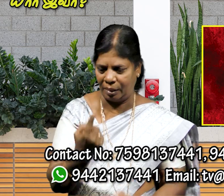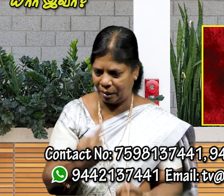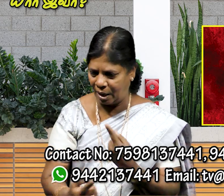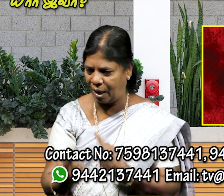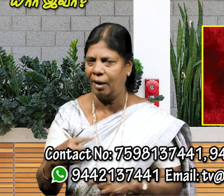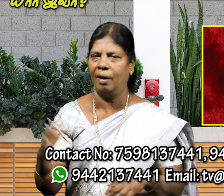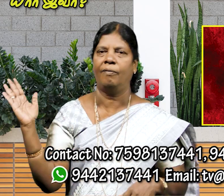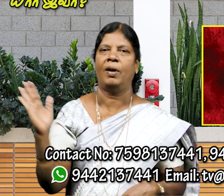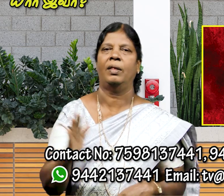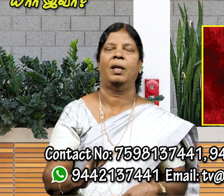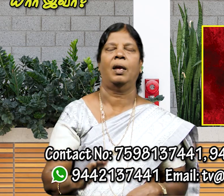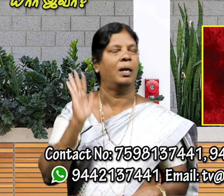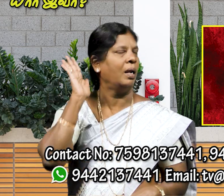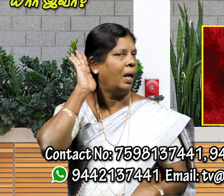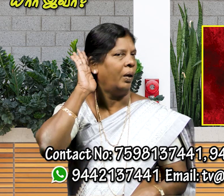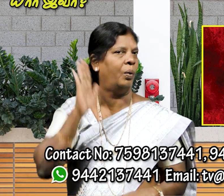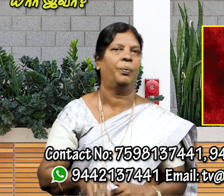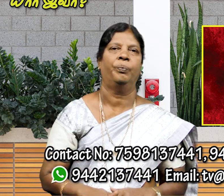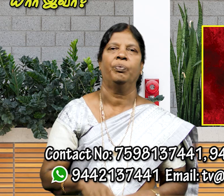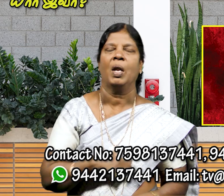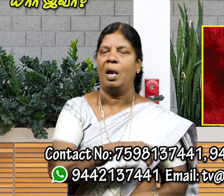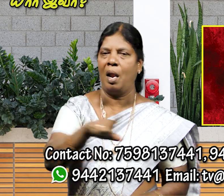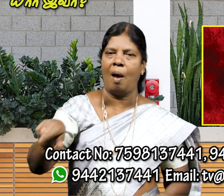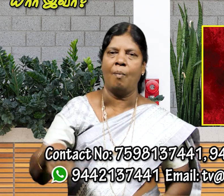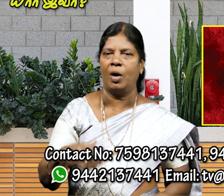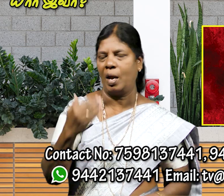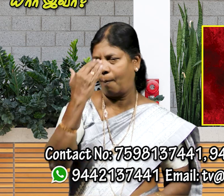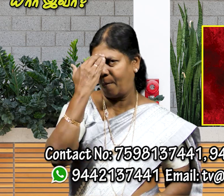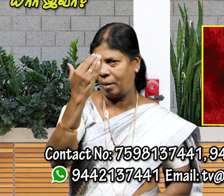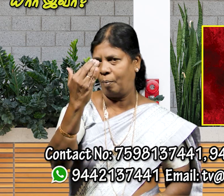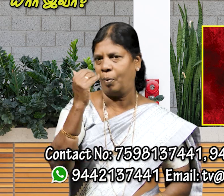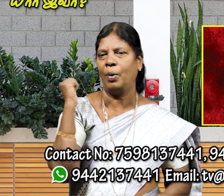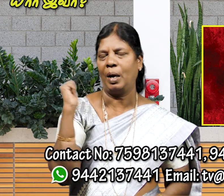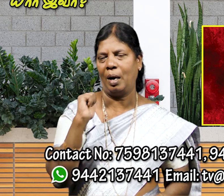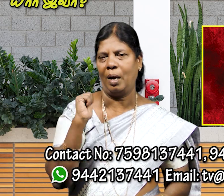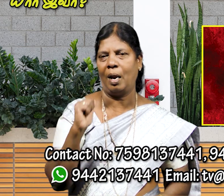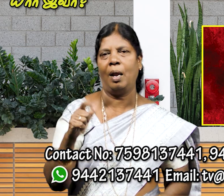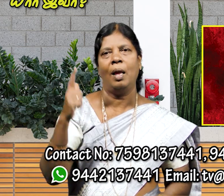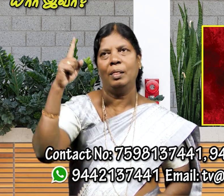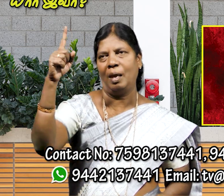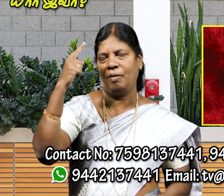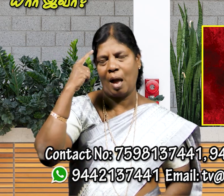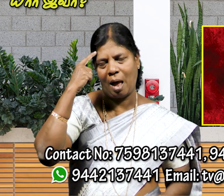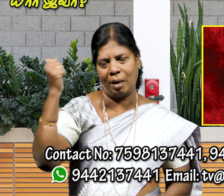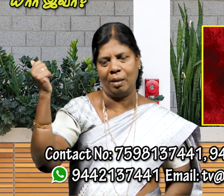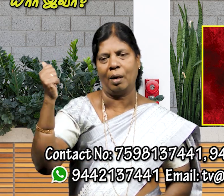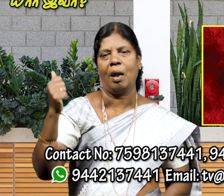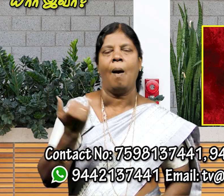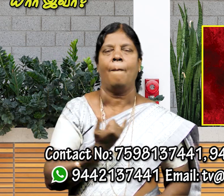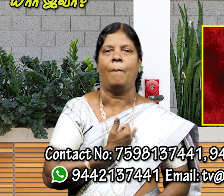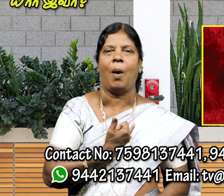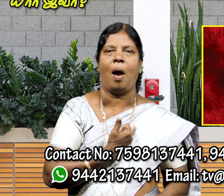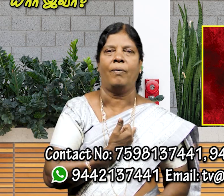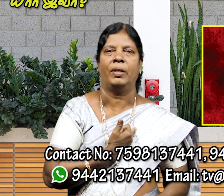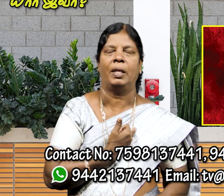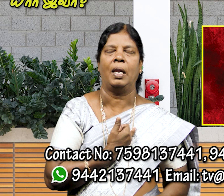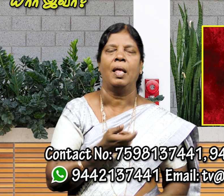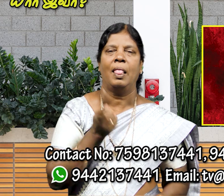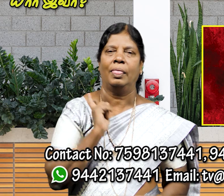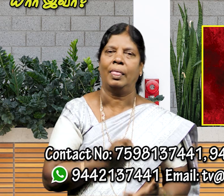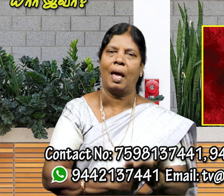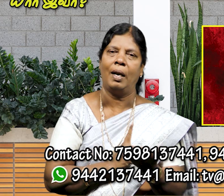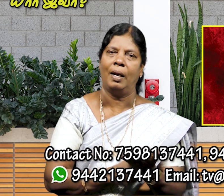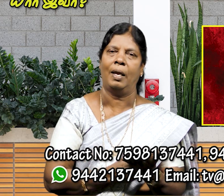நம்மை தேடி இந்த உலகில் வந்தார் என்றும் கேட்டோம். நம்முடைய மதிப்பை தெய்வம் அறிந்திருக்கிறபடியால் நம்மை